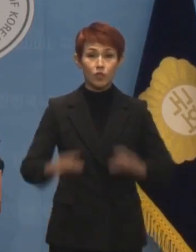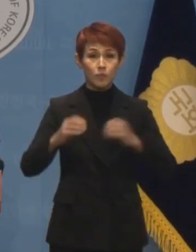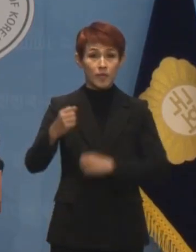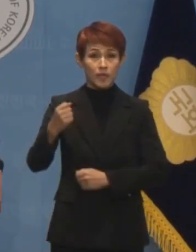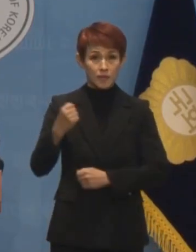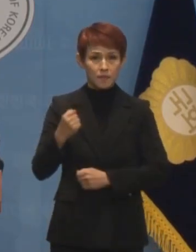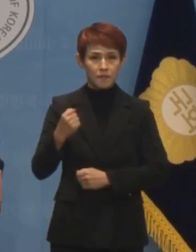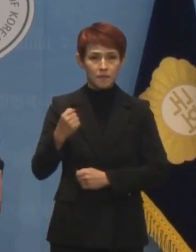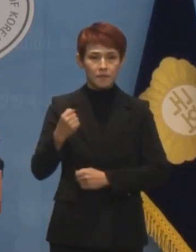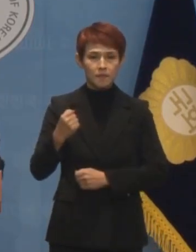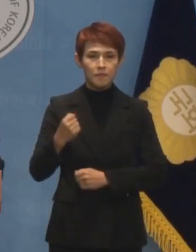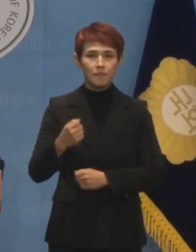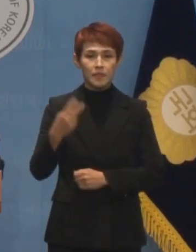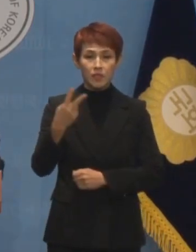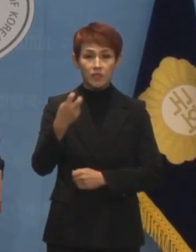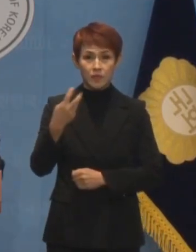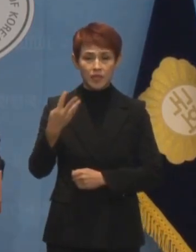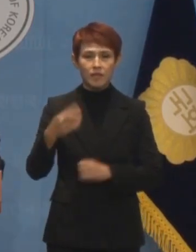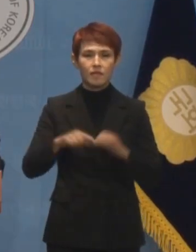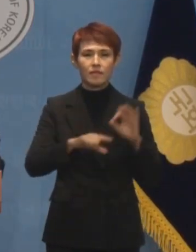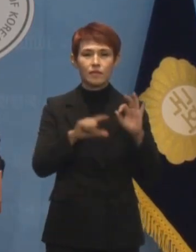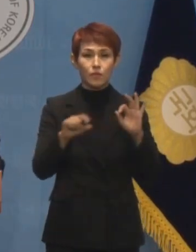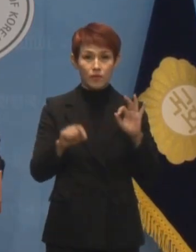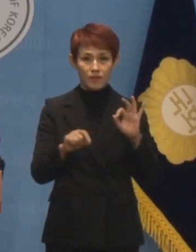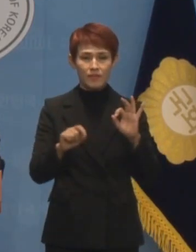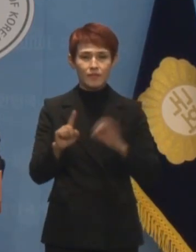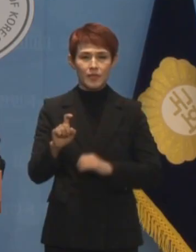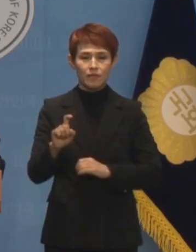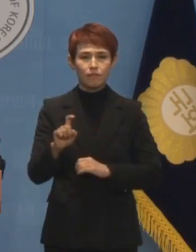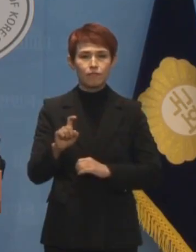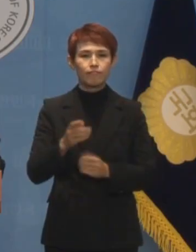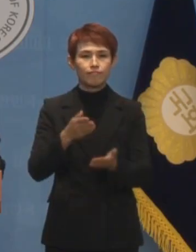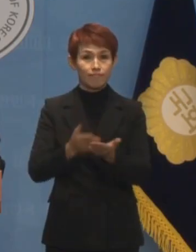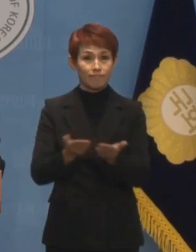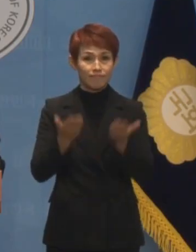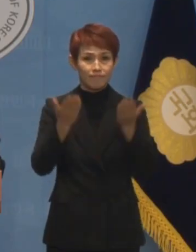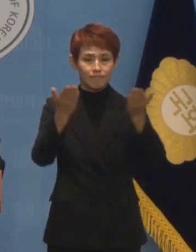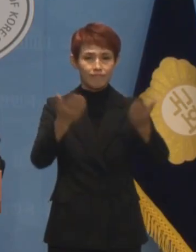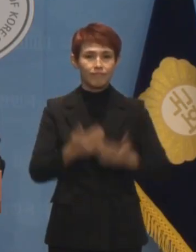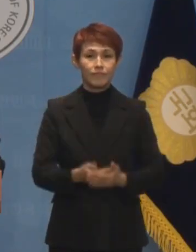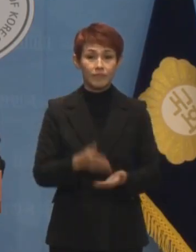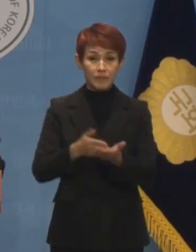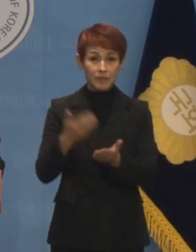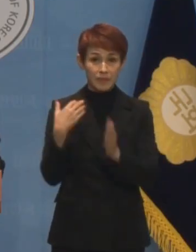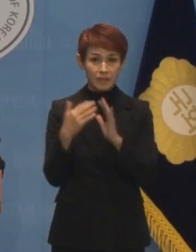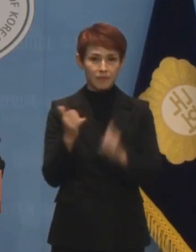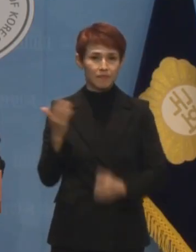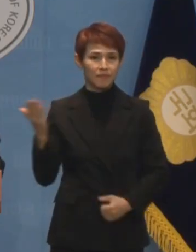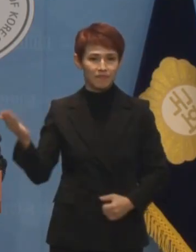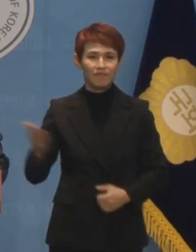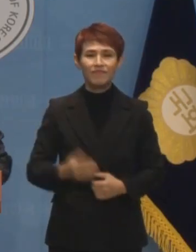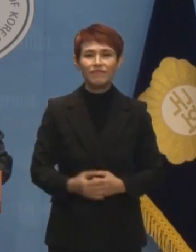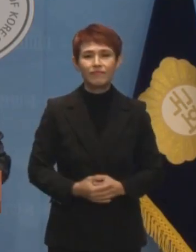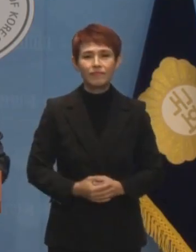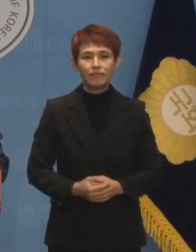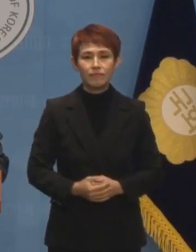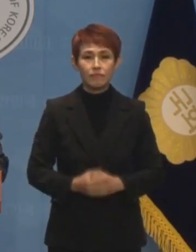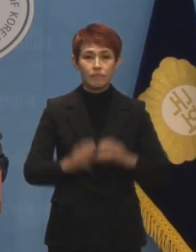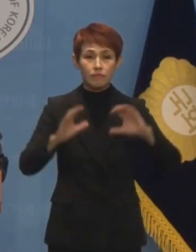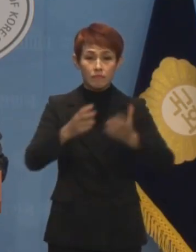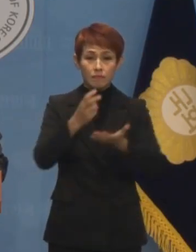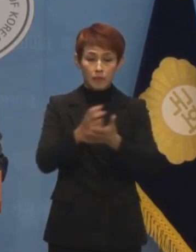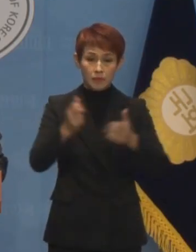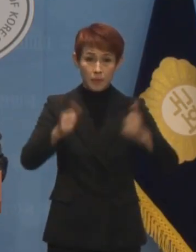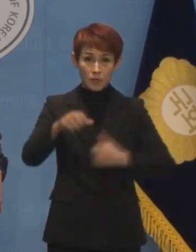국민의힘 2024년 10월 11일 오후 논평 시작하겠습니다. 저는 국민의힘 대변인 송영훈입니다.